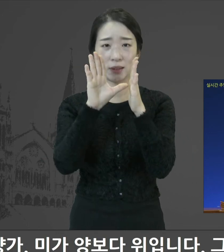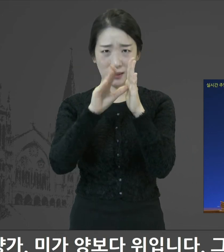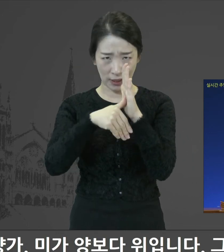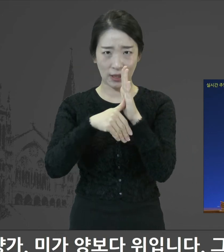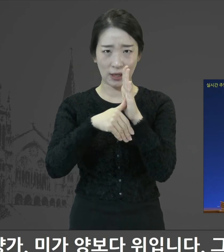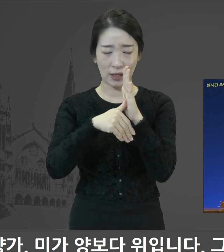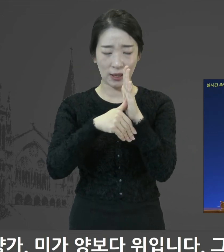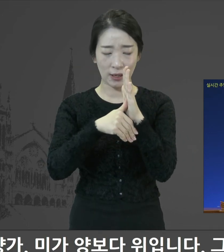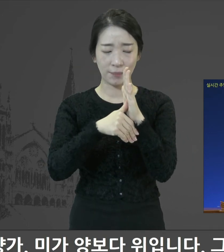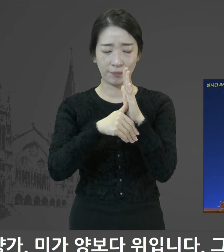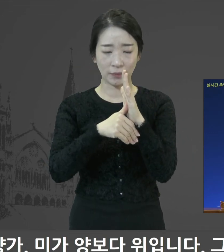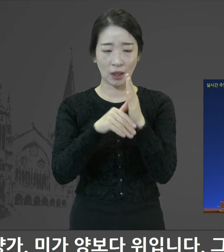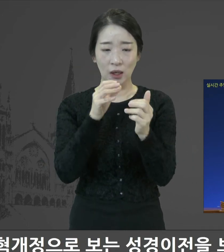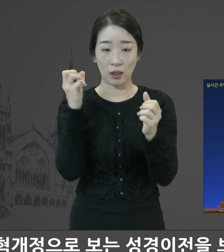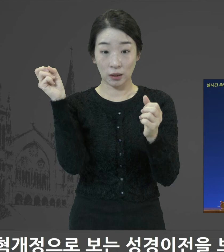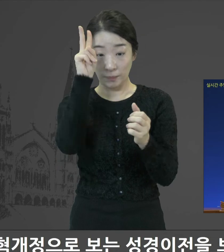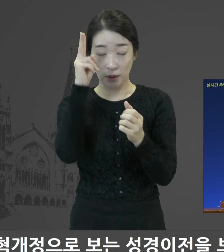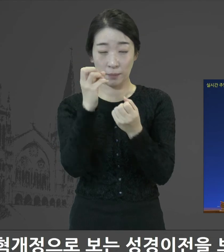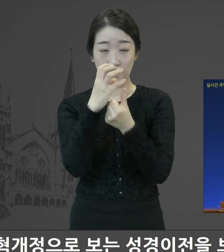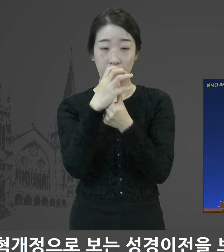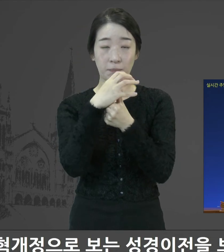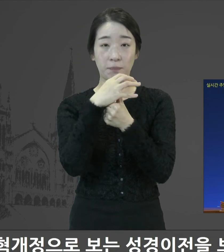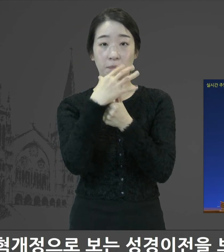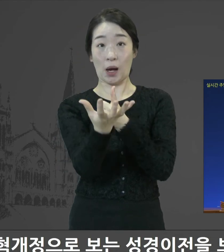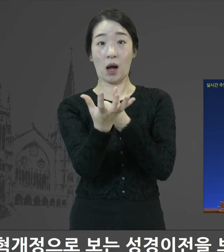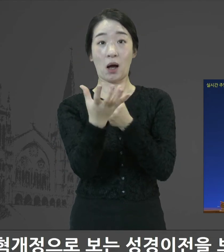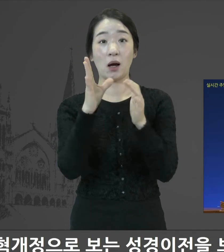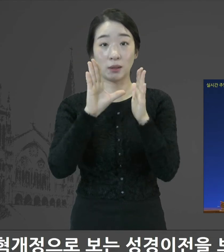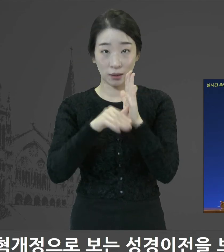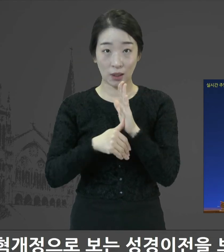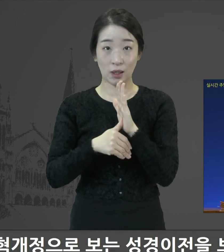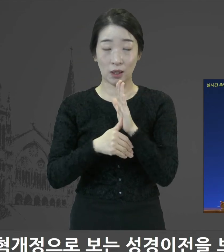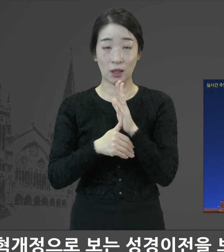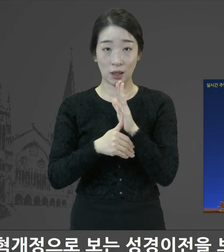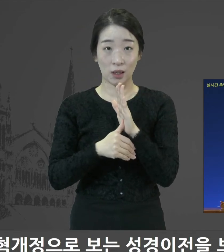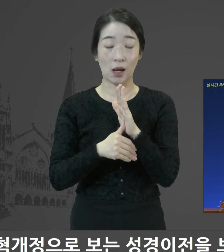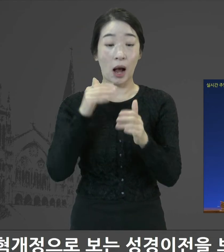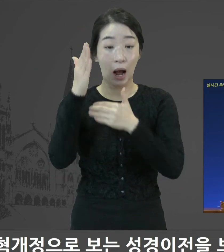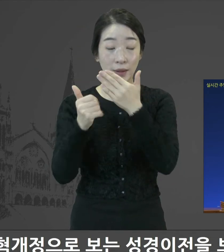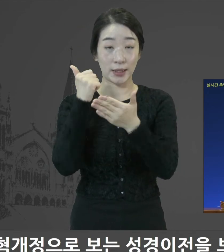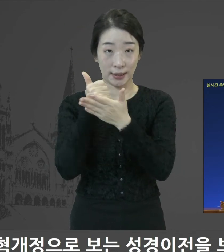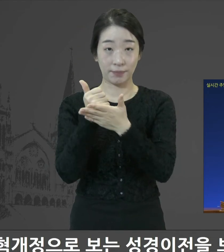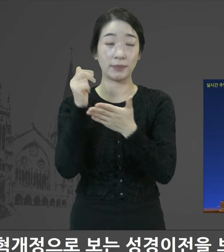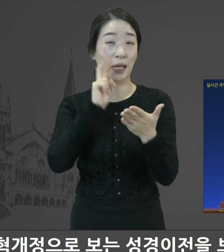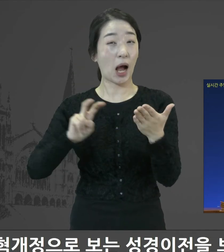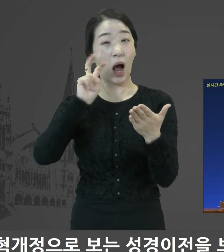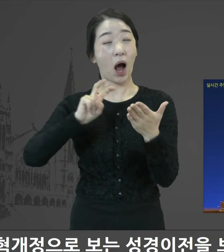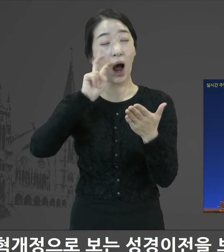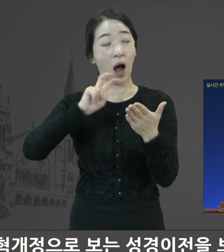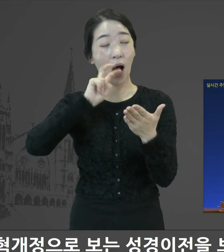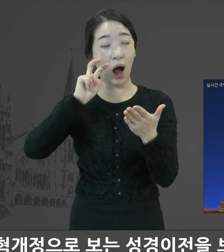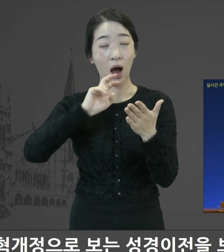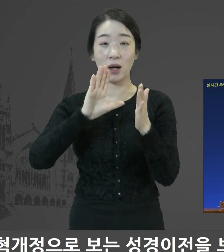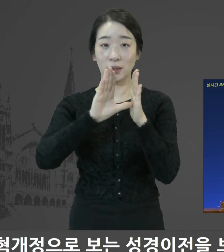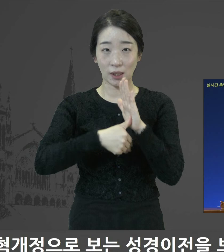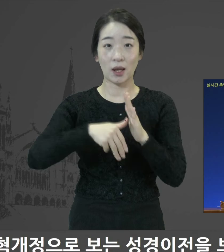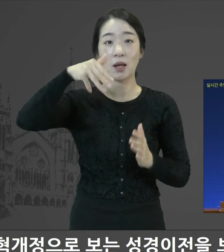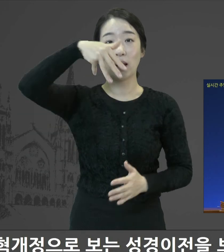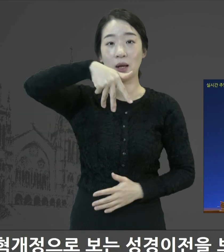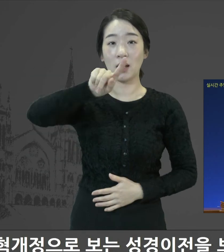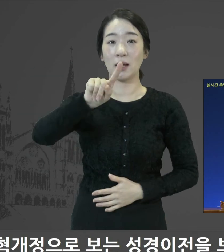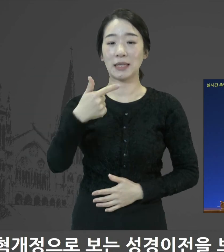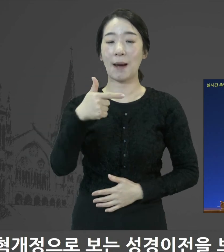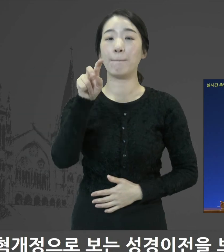저녁에 바울과 실라와 디모데는 하나님을 찬양했는데, 그때 찬양한 것을 찬미라는